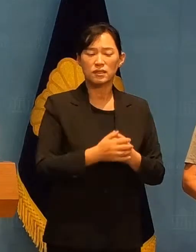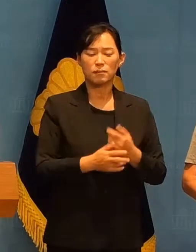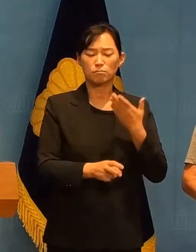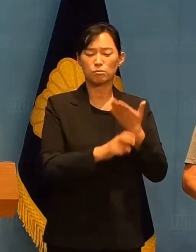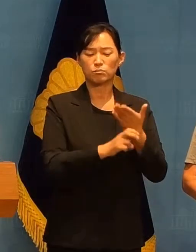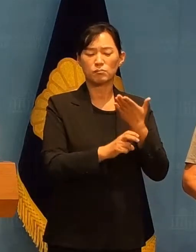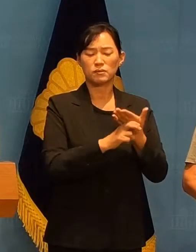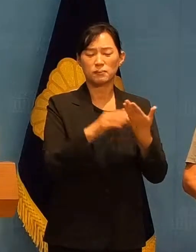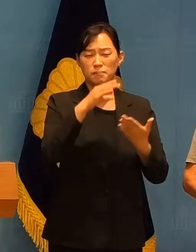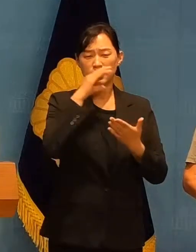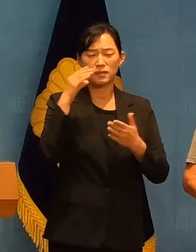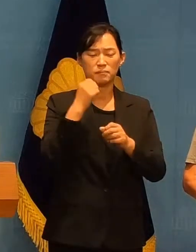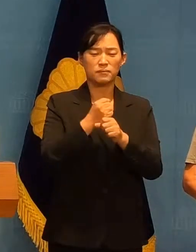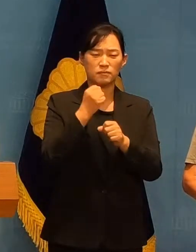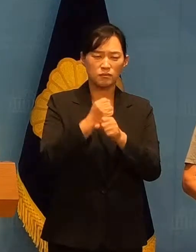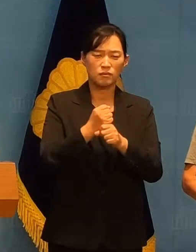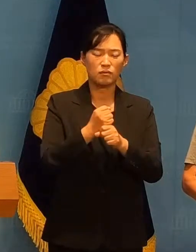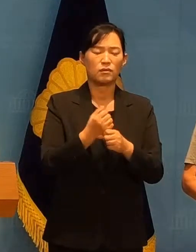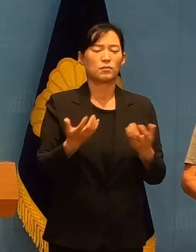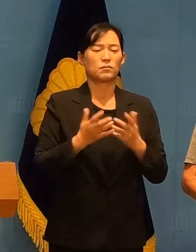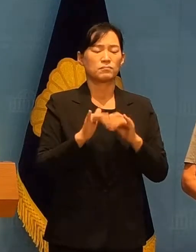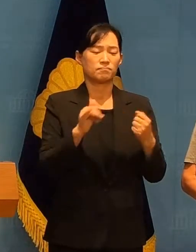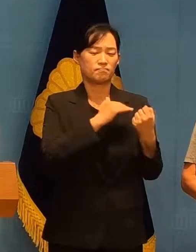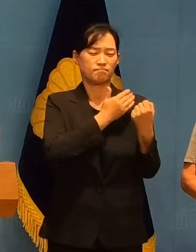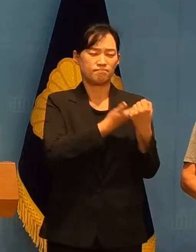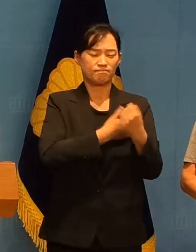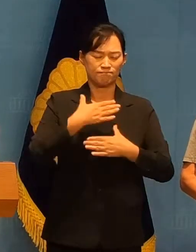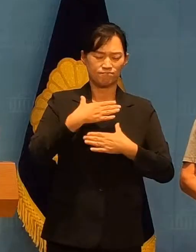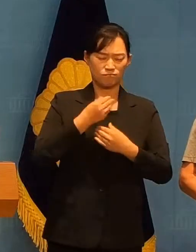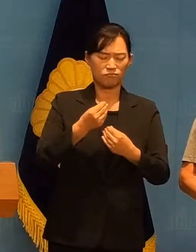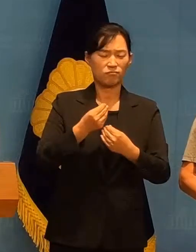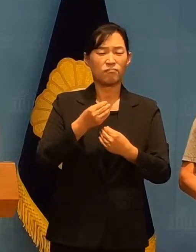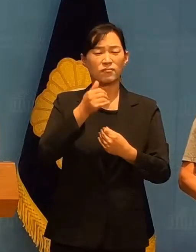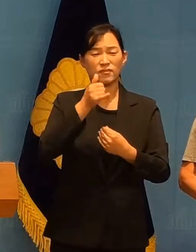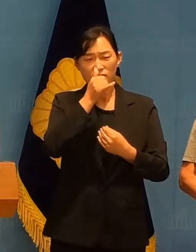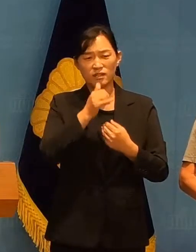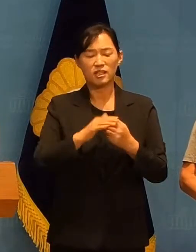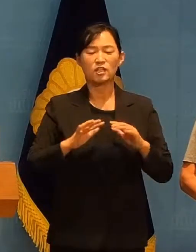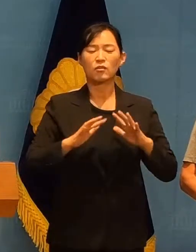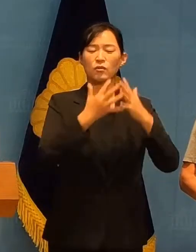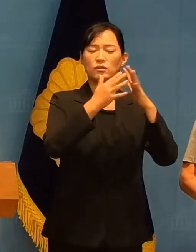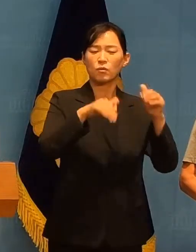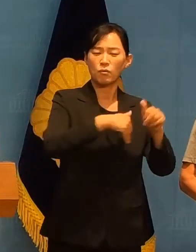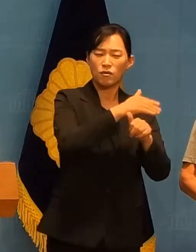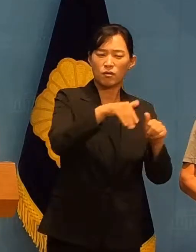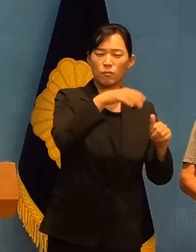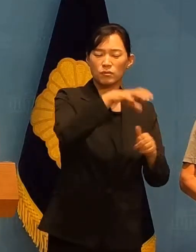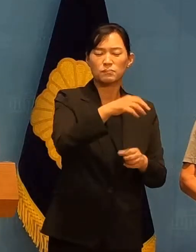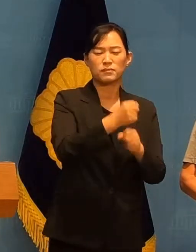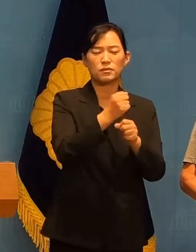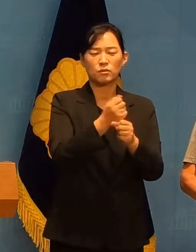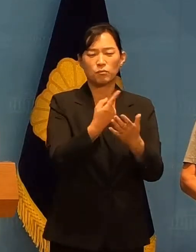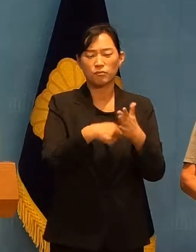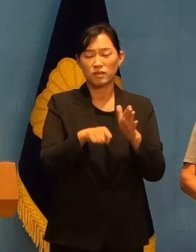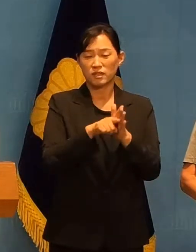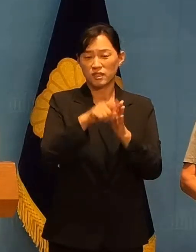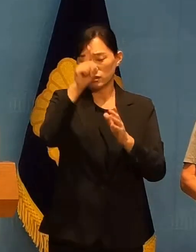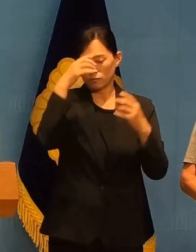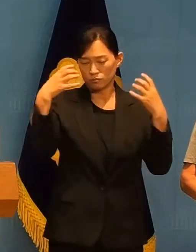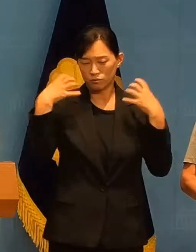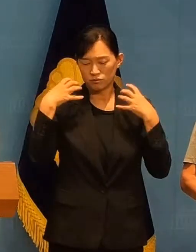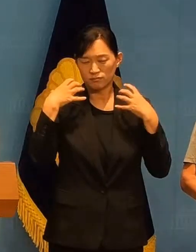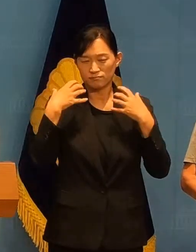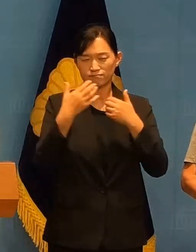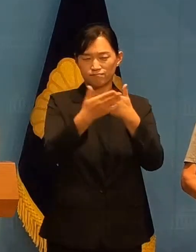불법을 바로잡고 노동자의 권리와 안전이 보장되는 건설 현장을 만들기 위해 정부는 나서야